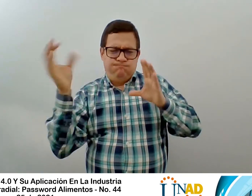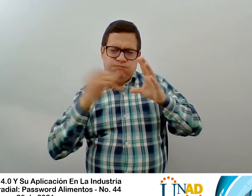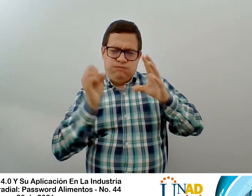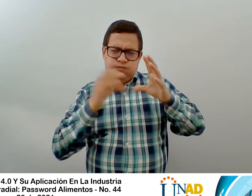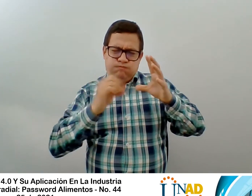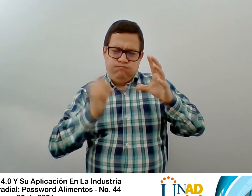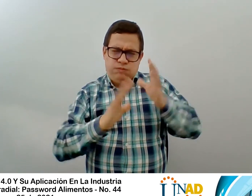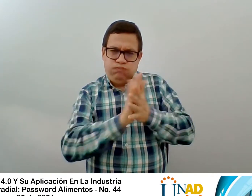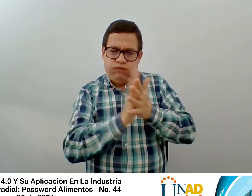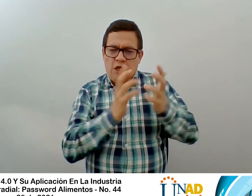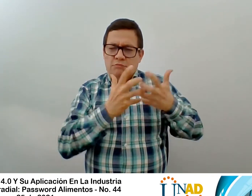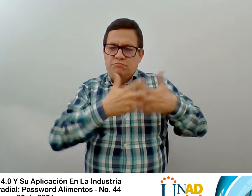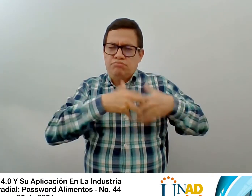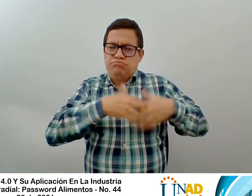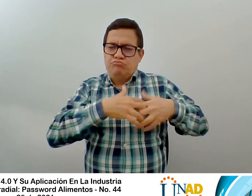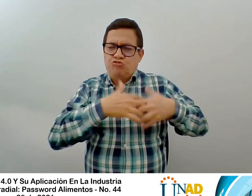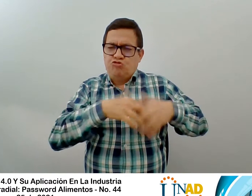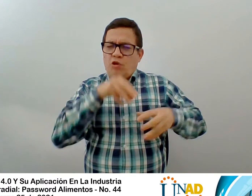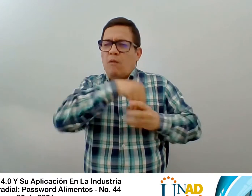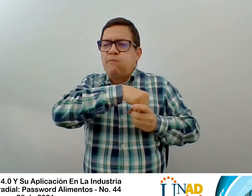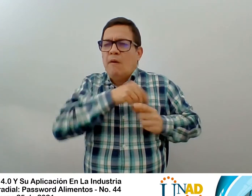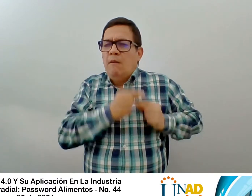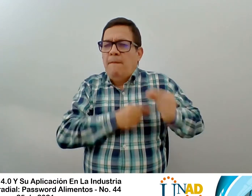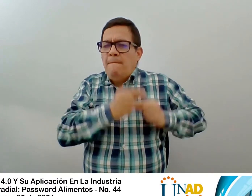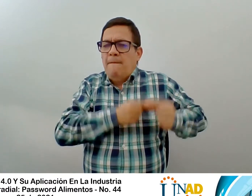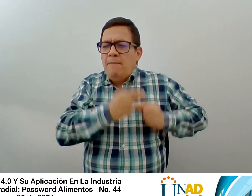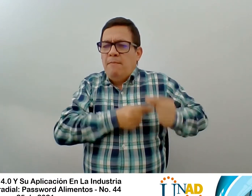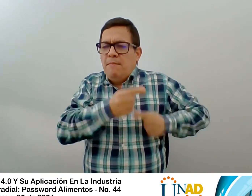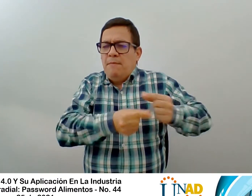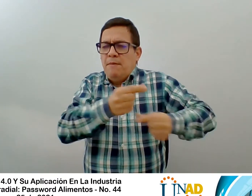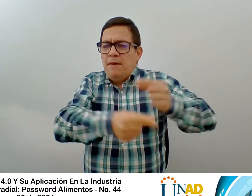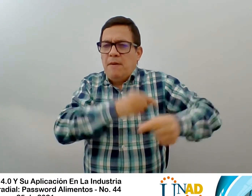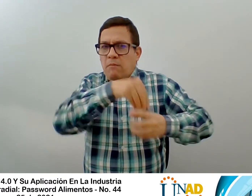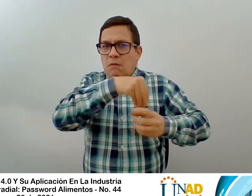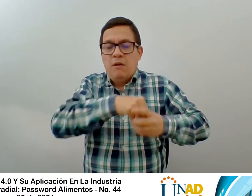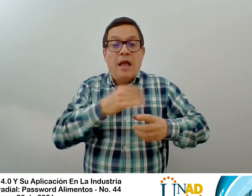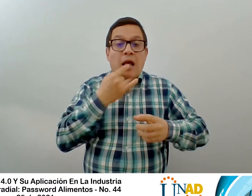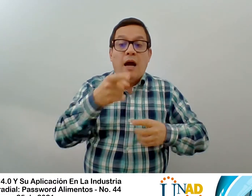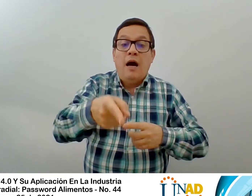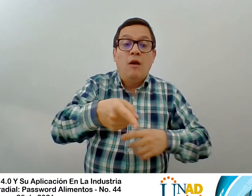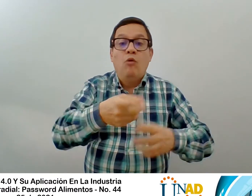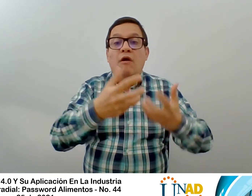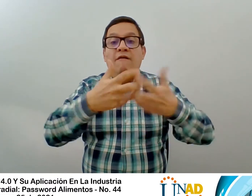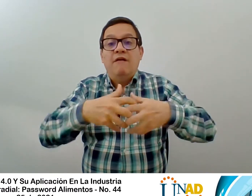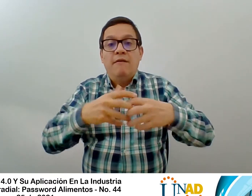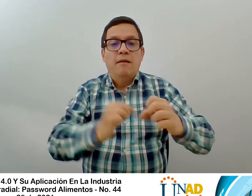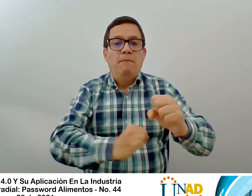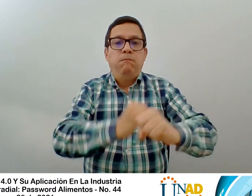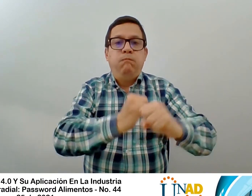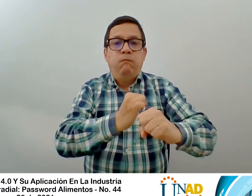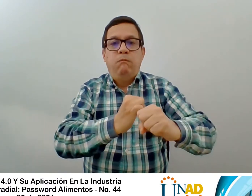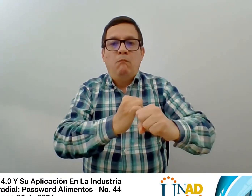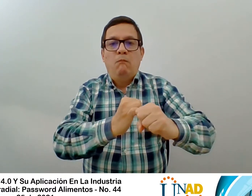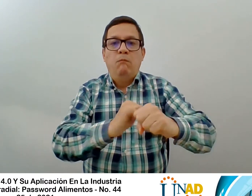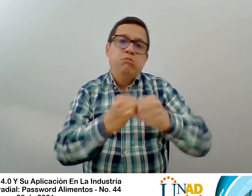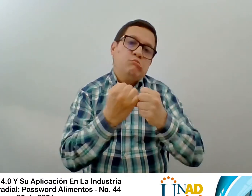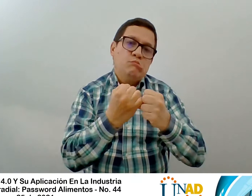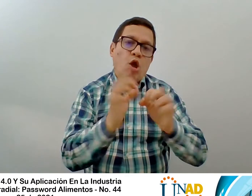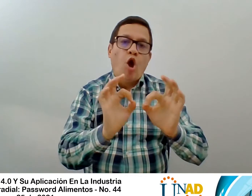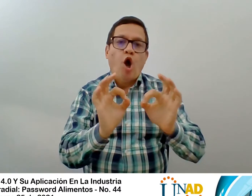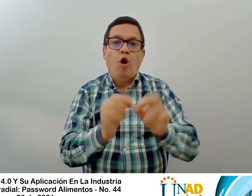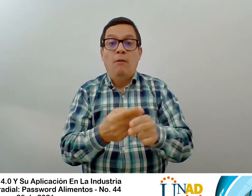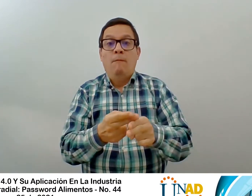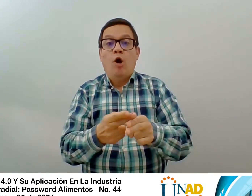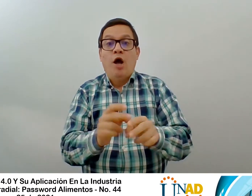y esto podría generar planes de prevención. Entonces, si alguno de los equipos de la planta presenta